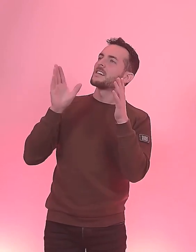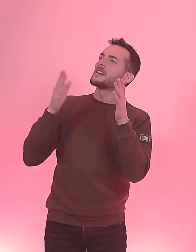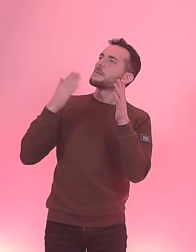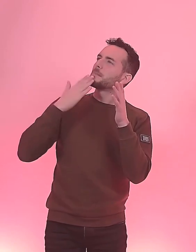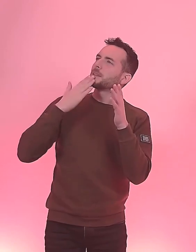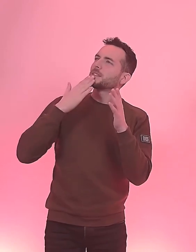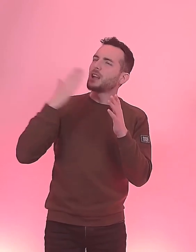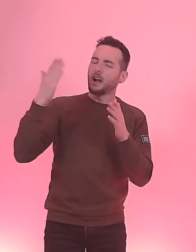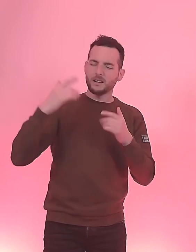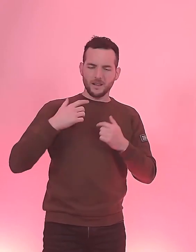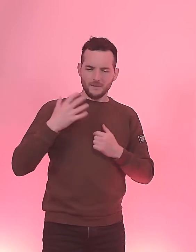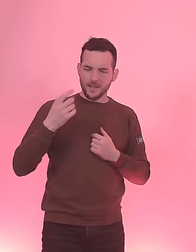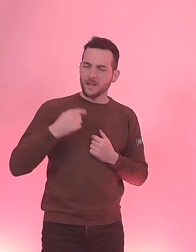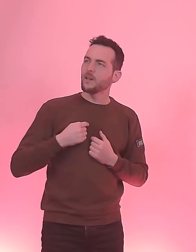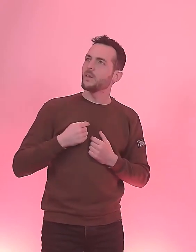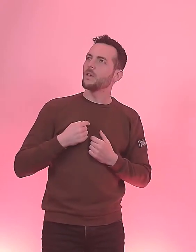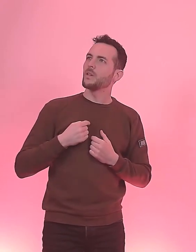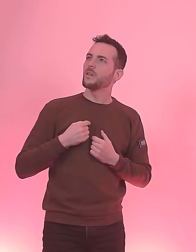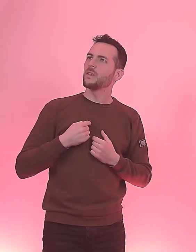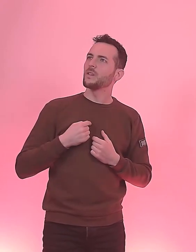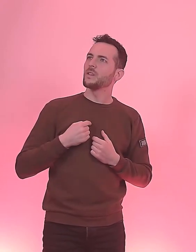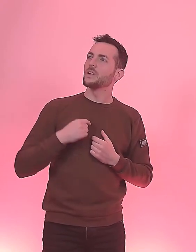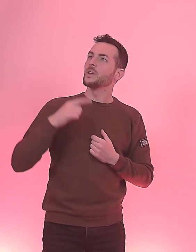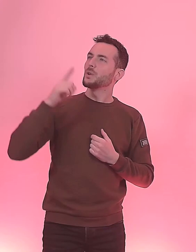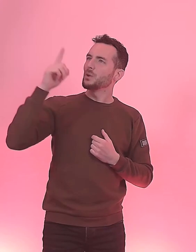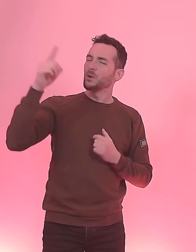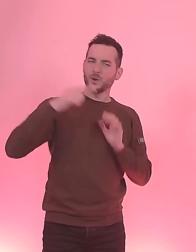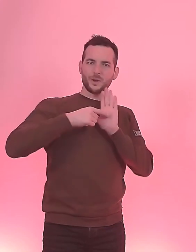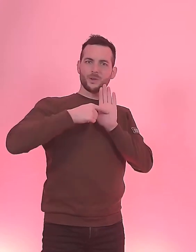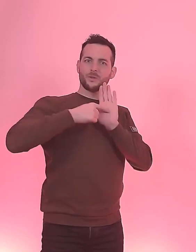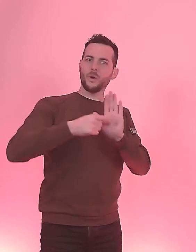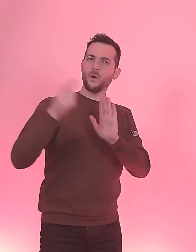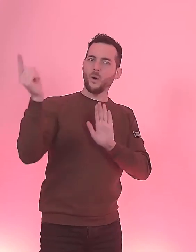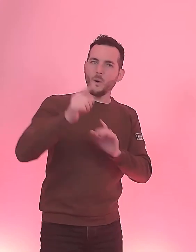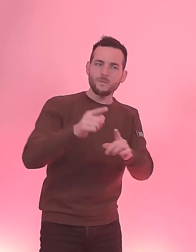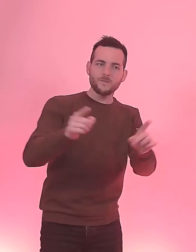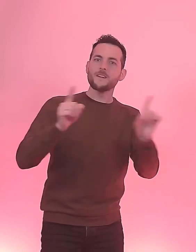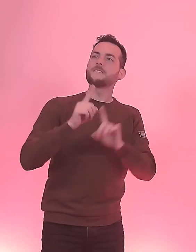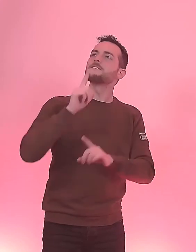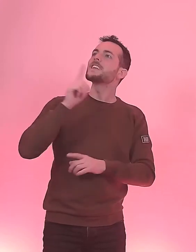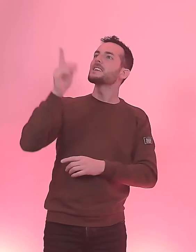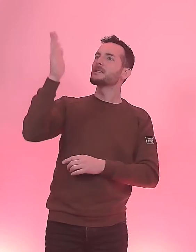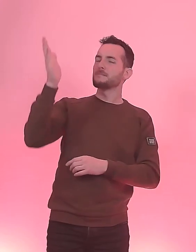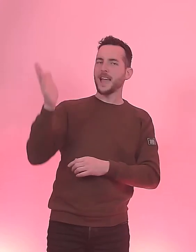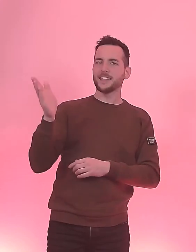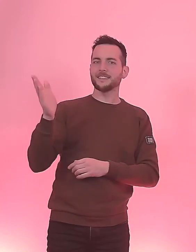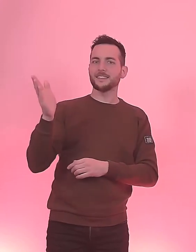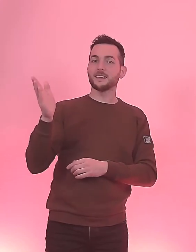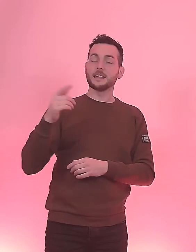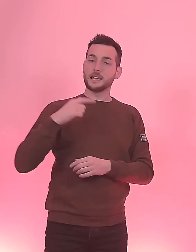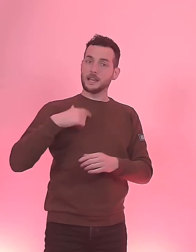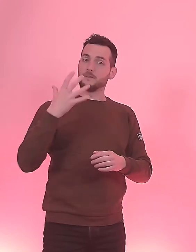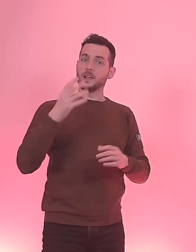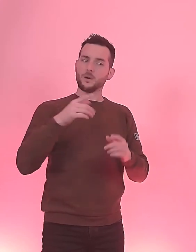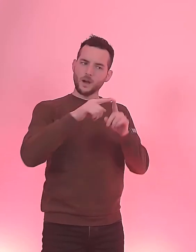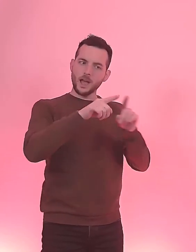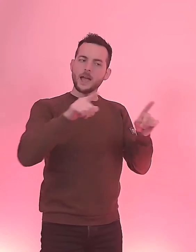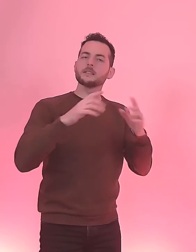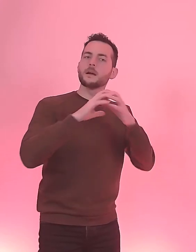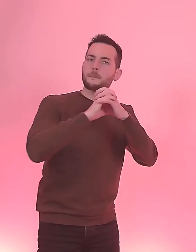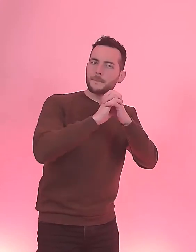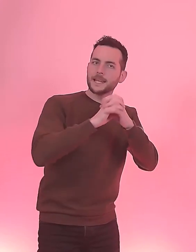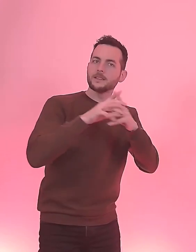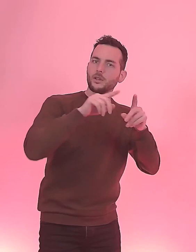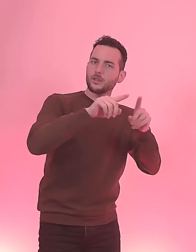er eerder voor wat u leidt laten zien over wie je bent wij willen ook in het bijzonder bidden voor hen die hun leven aan u hebben